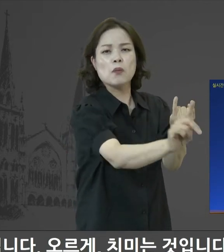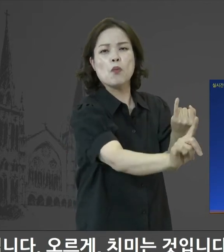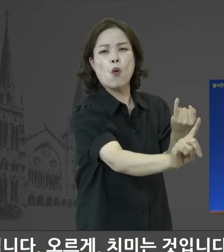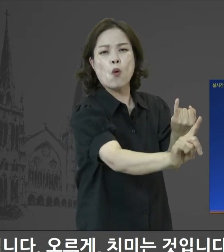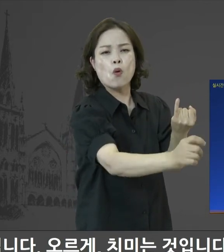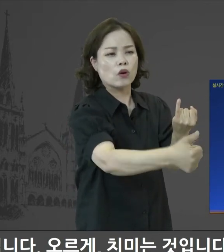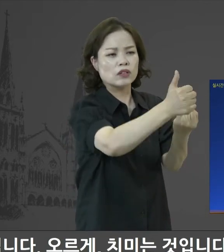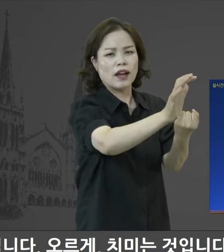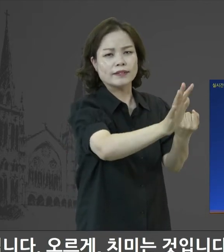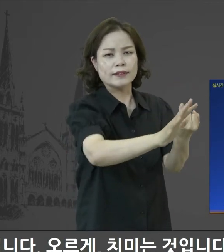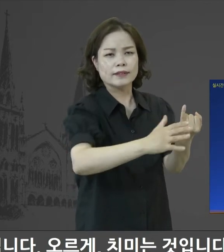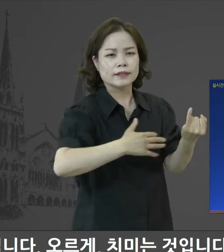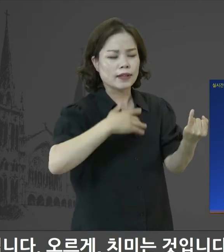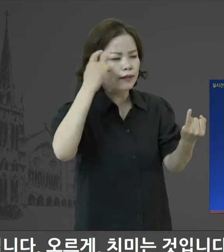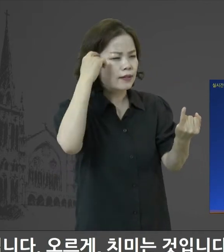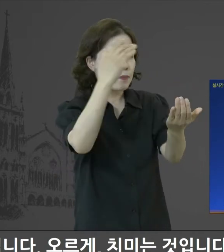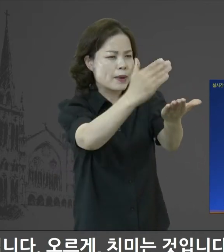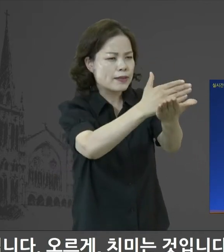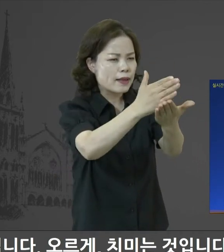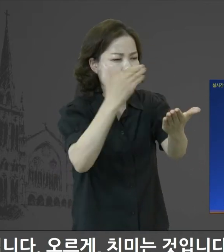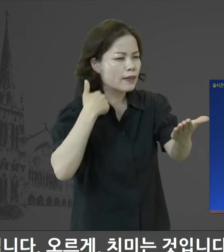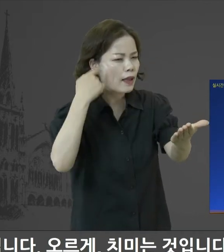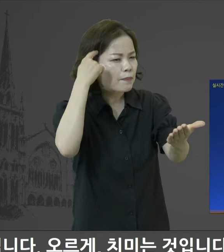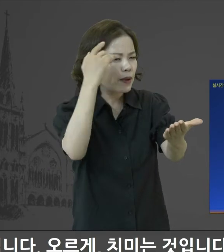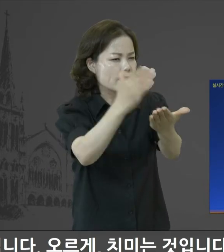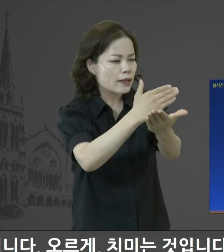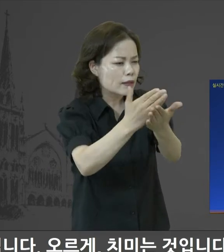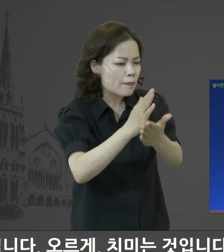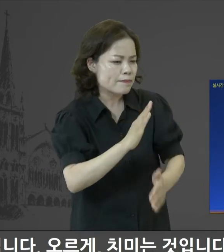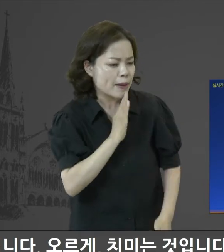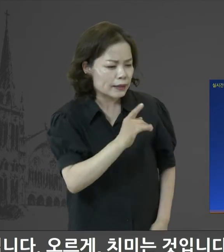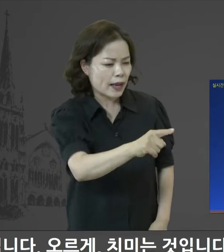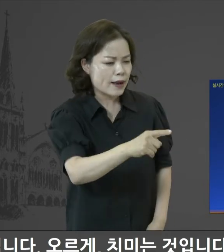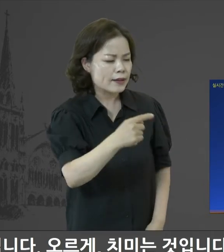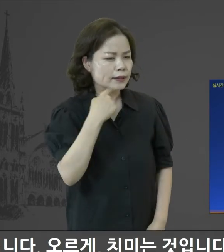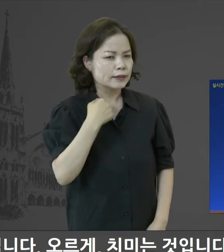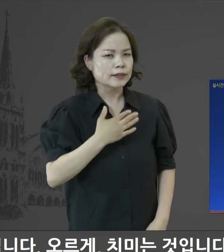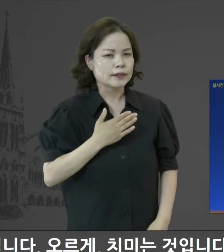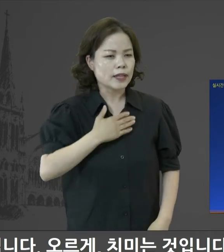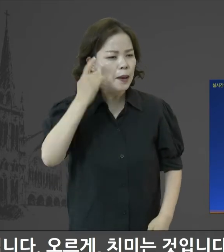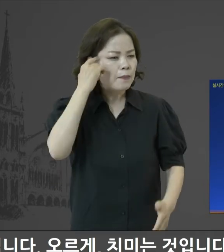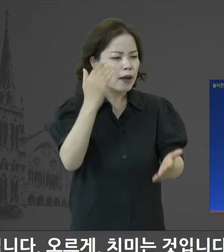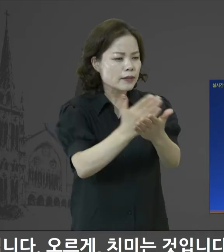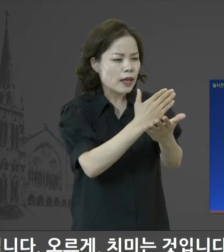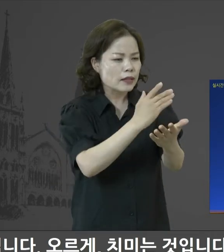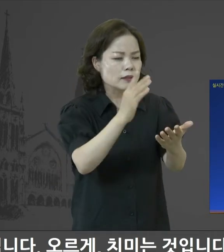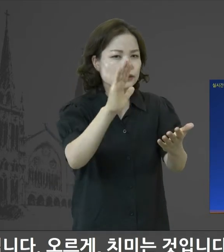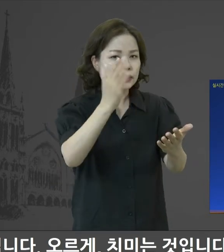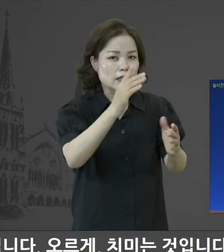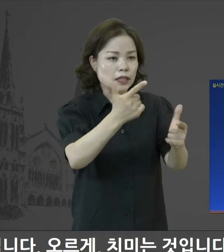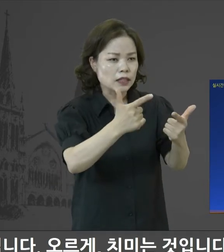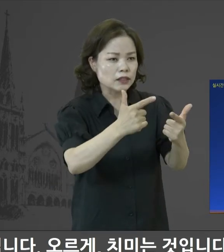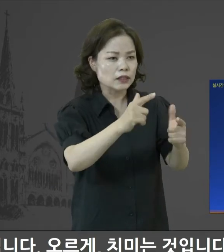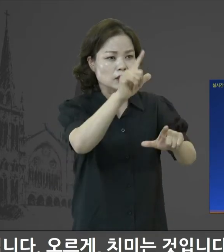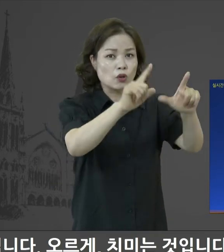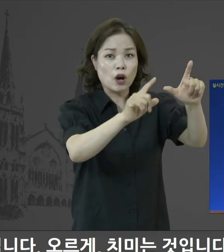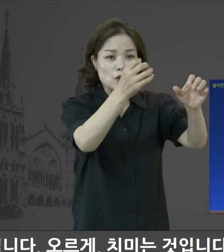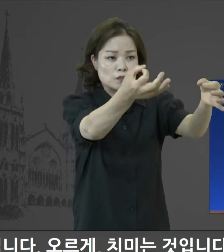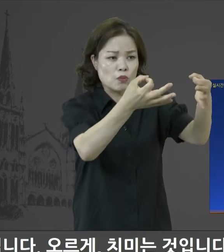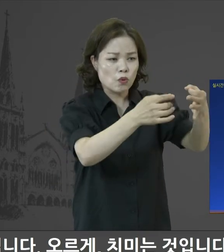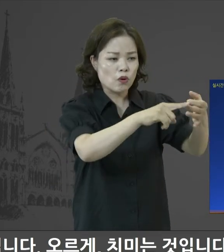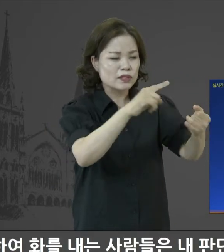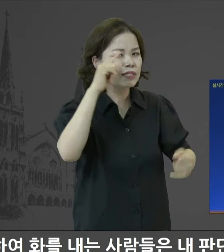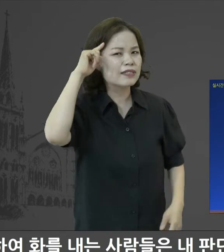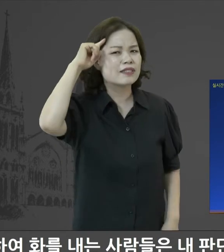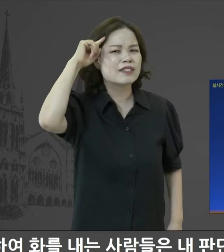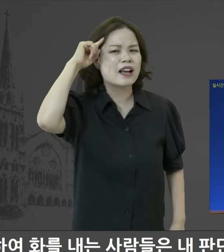아닙니다. 내가 딱 판단을 하는 거예요. 내 판단이 옳은 겁니다. 내 판단이 옳아서 내 판단 옳은 대로 되지 않는 이 상황에 대해서 짜증을